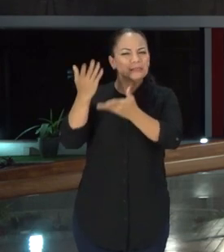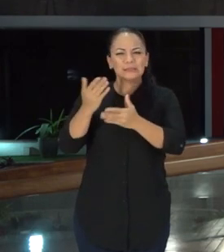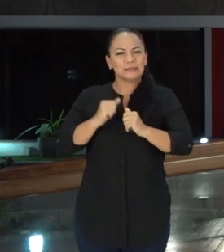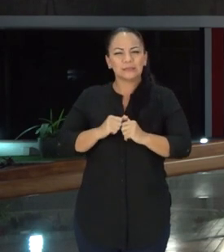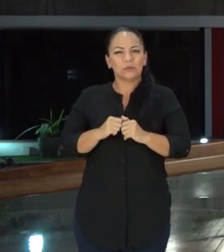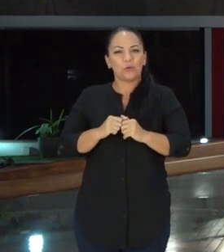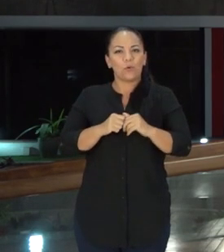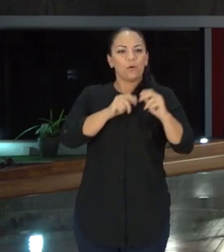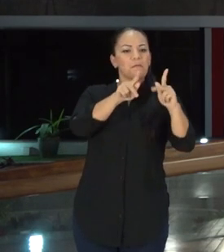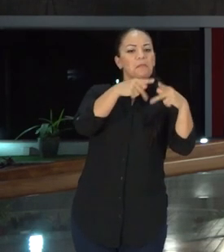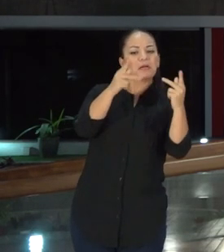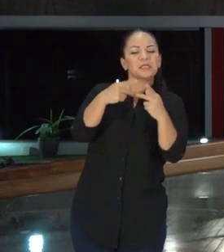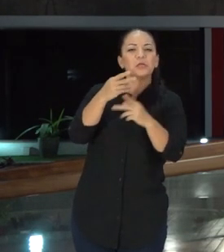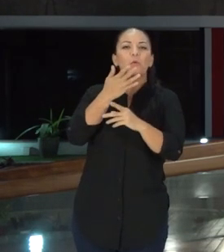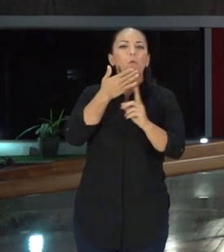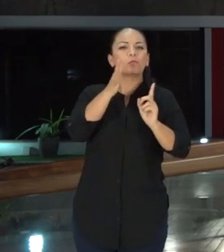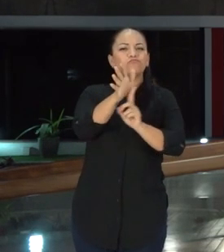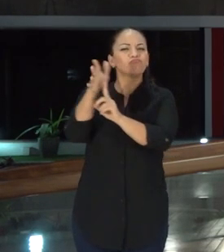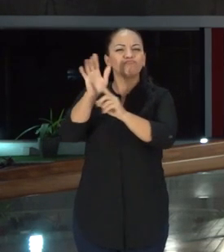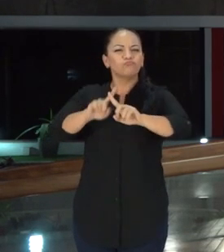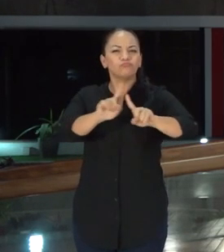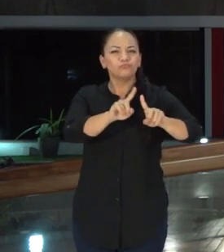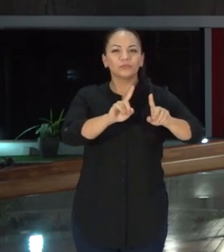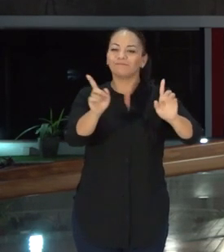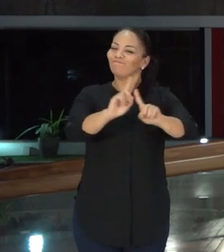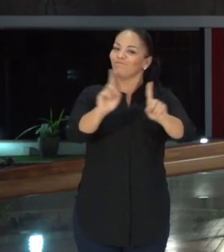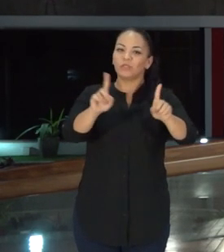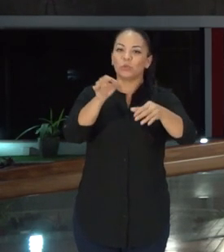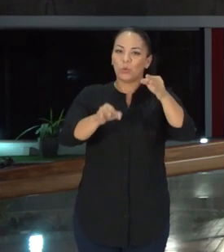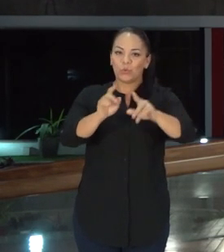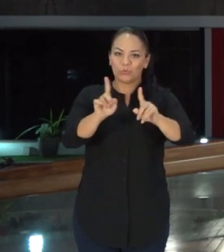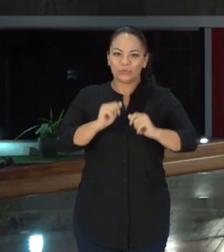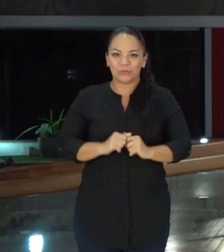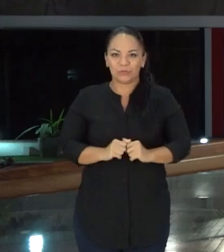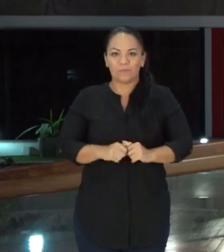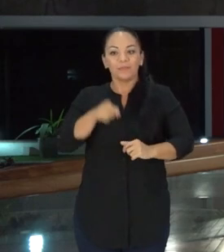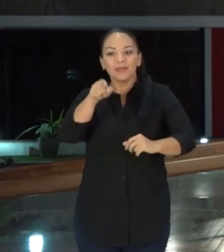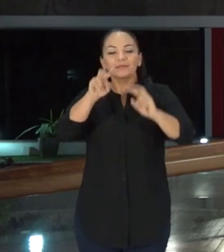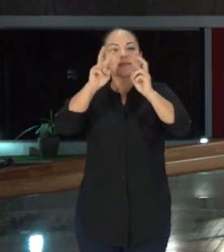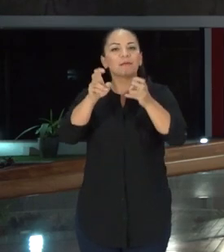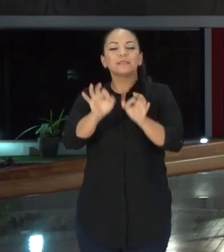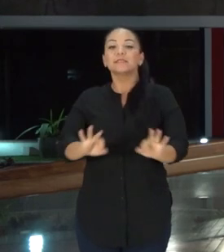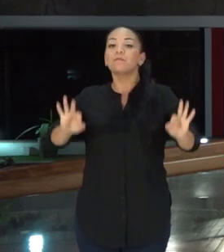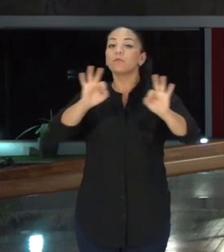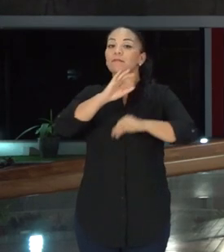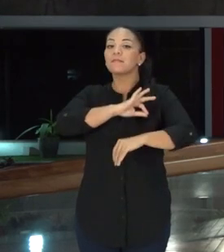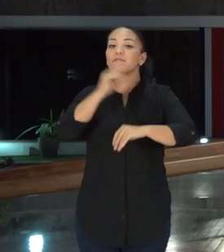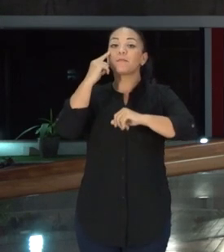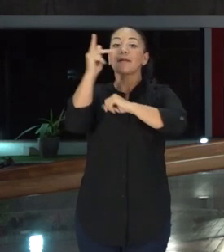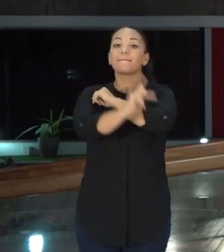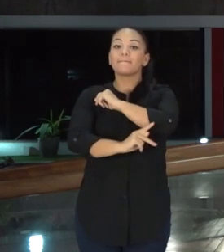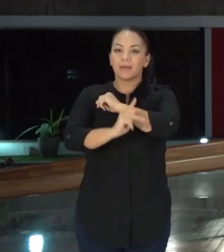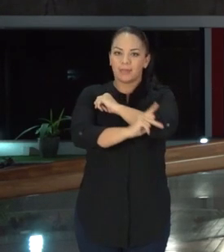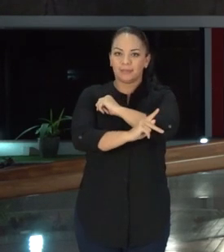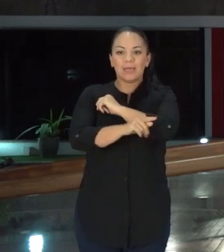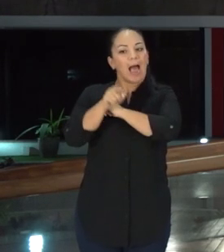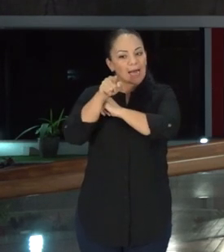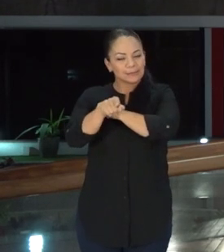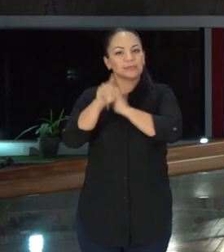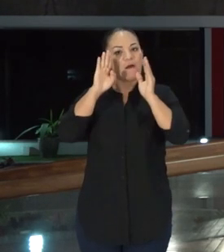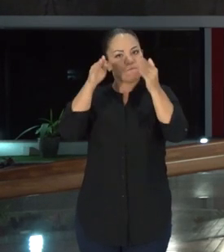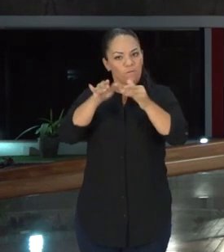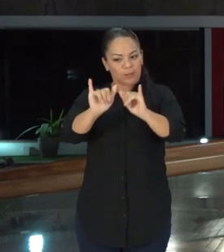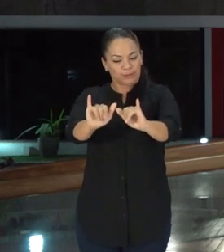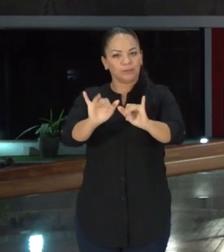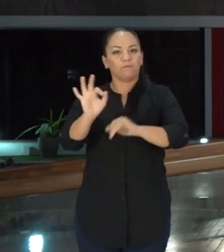de partidos electoral. Eso no se vale. Este es un tema país que hay que pensarlo de esa manera,